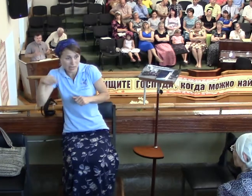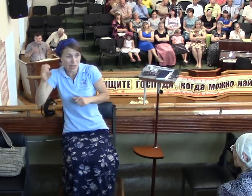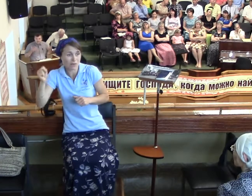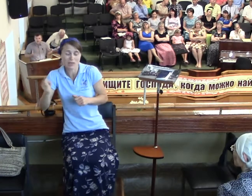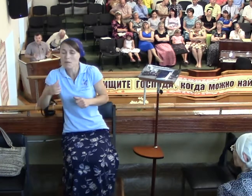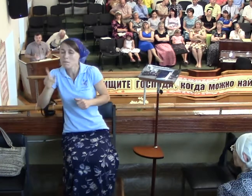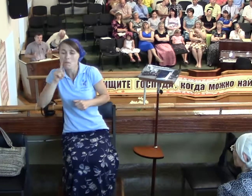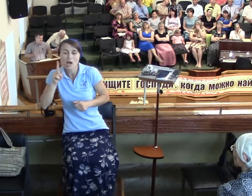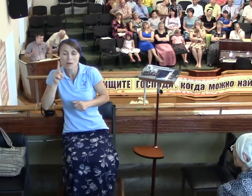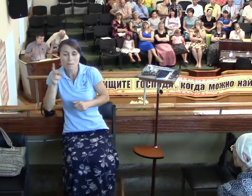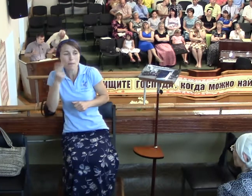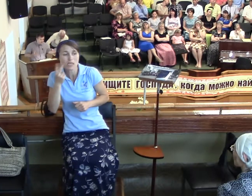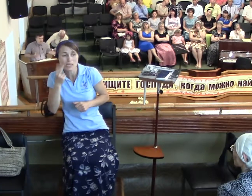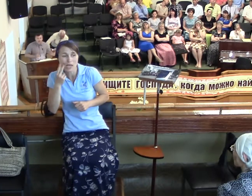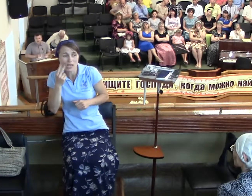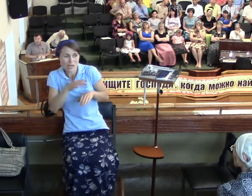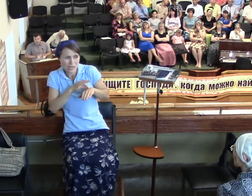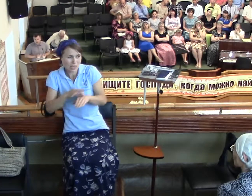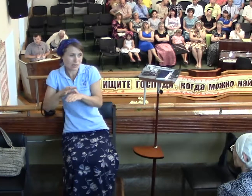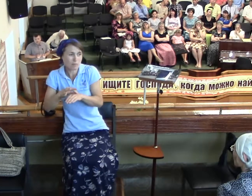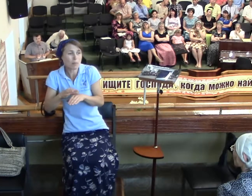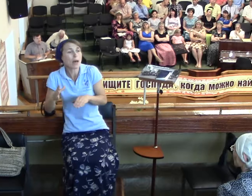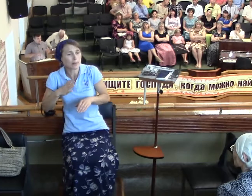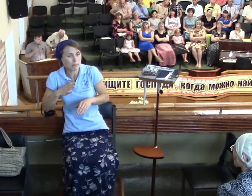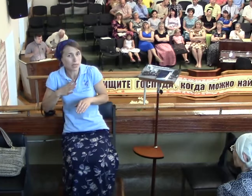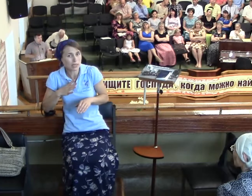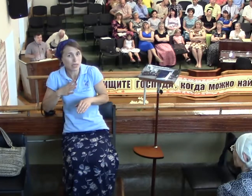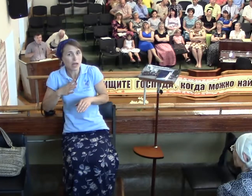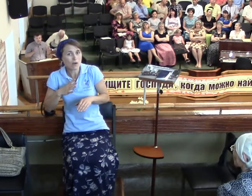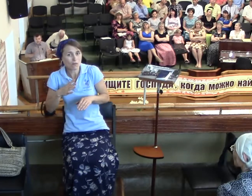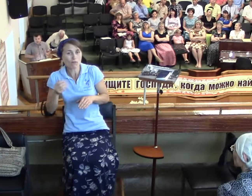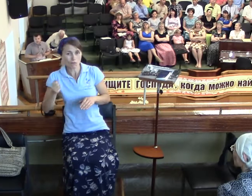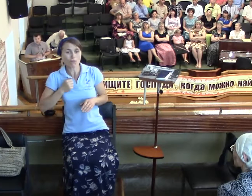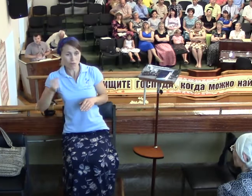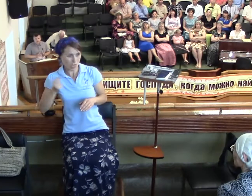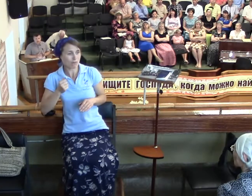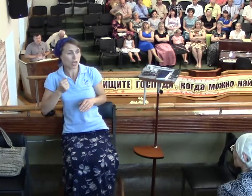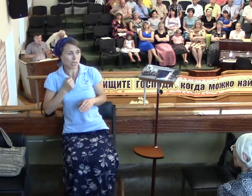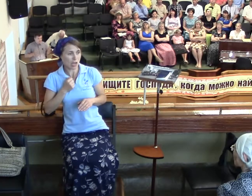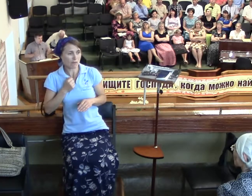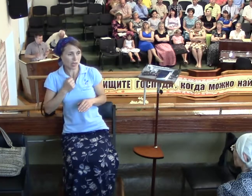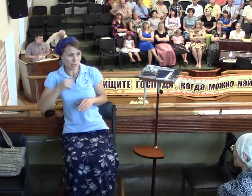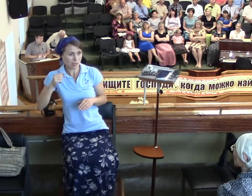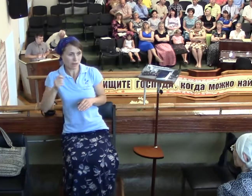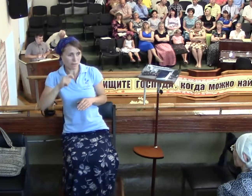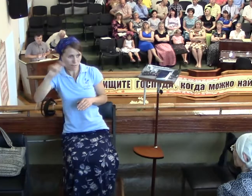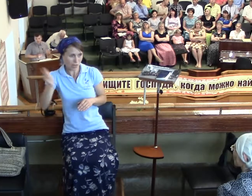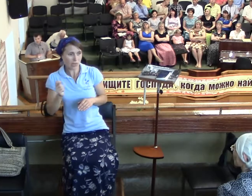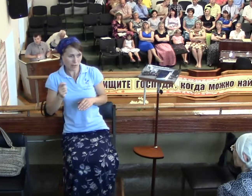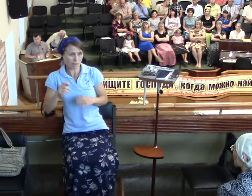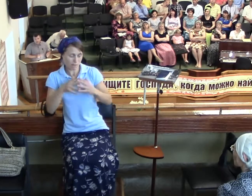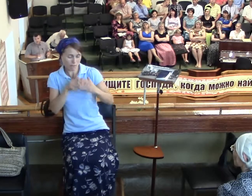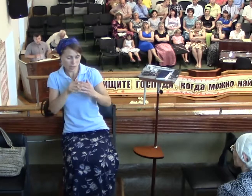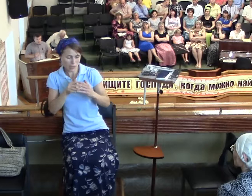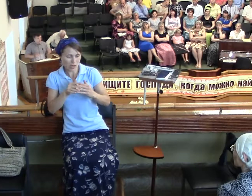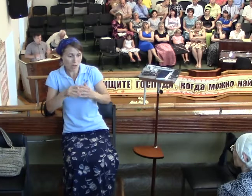Давид постоянно нес те военные походы, в которые он выходил. Ему нужно было каждый день решать большое количество